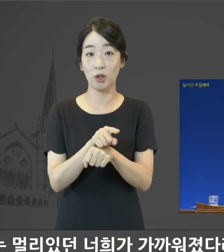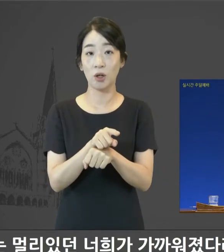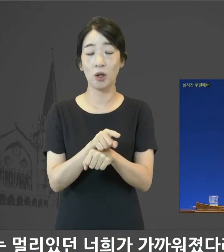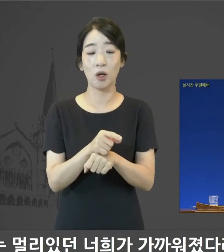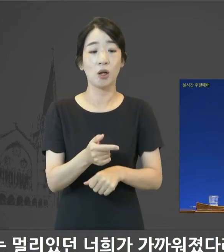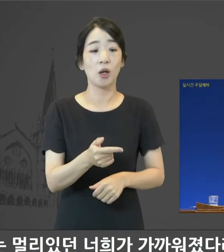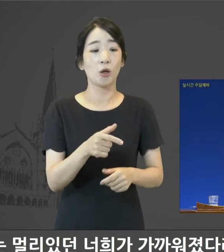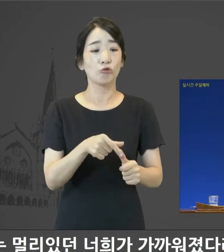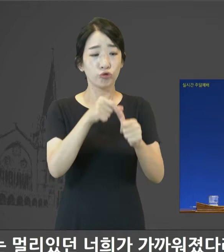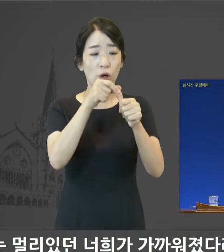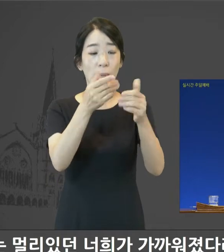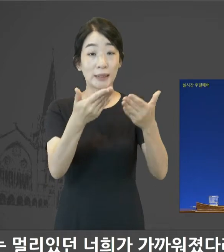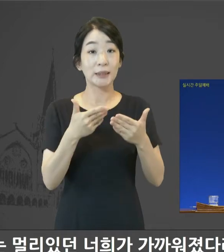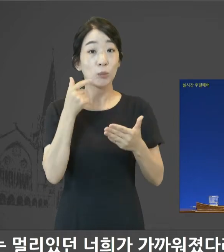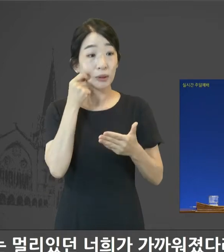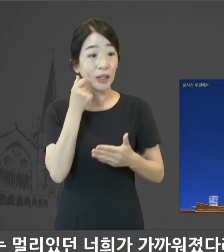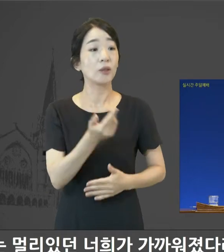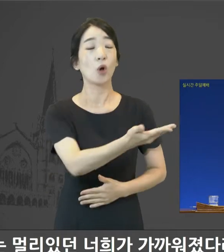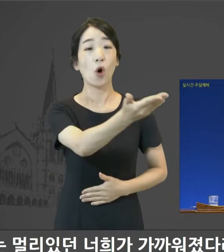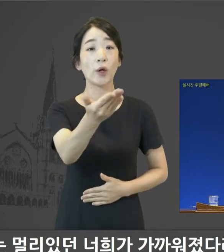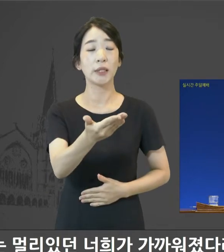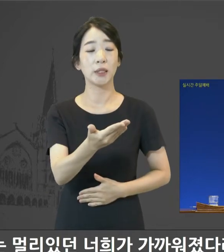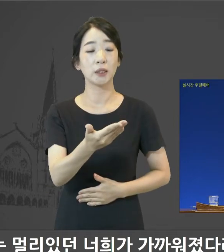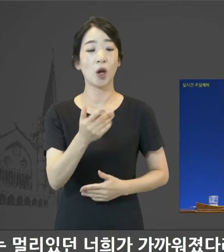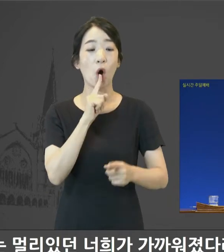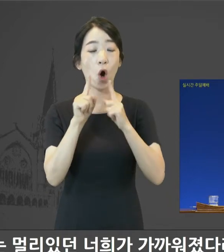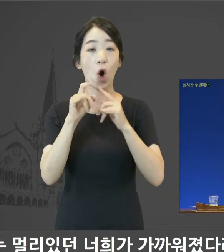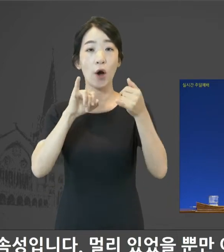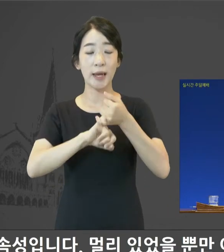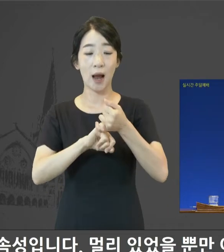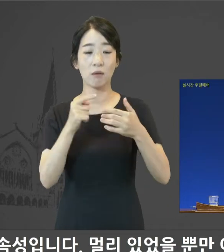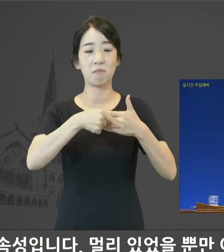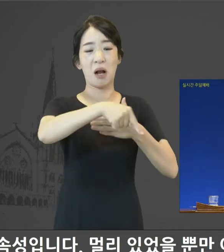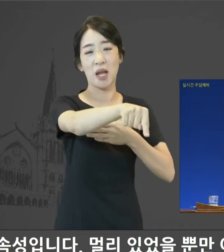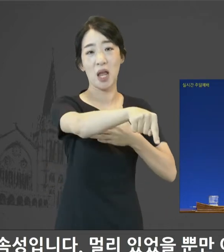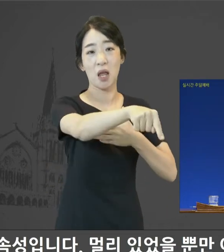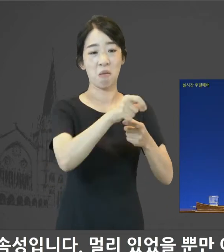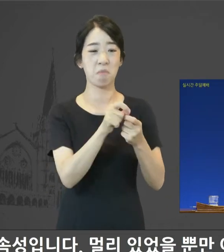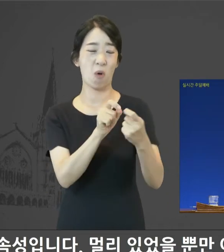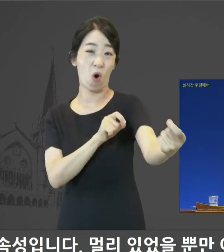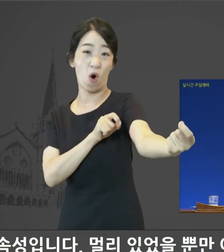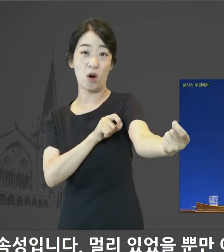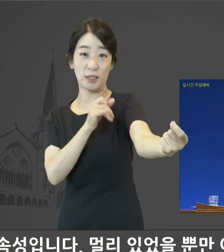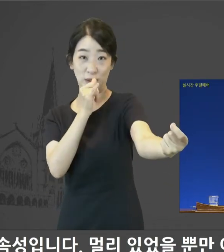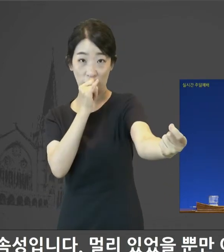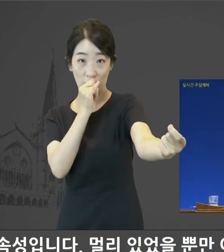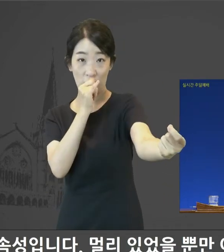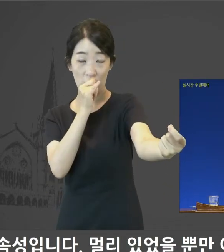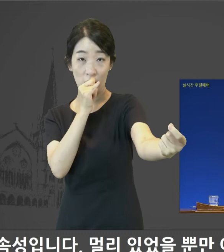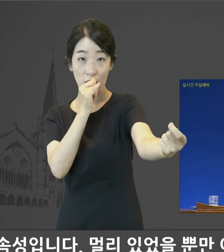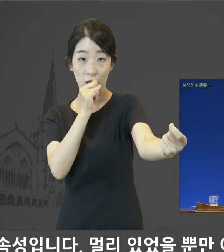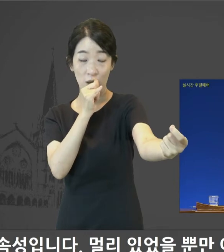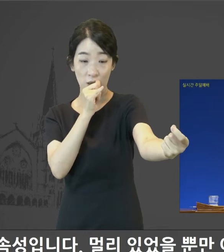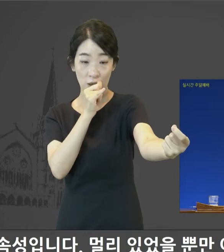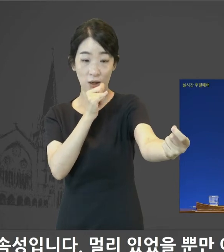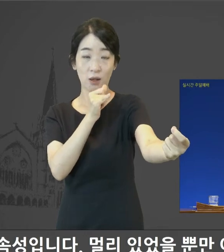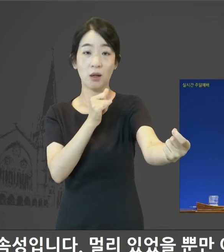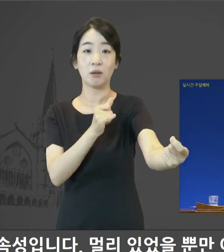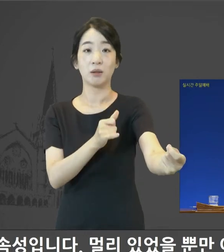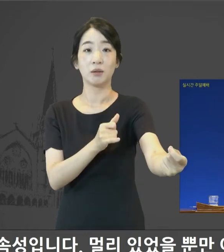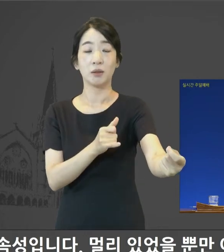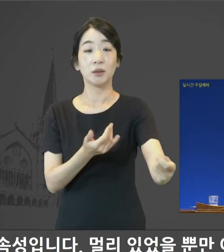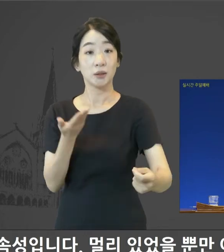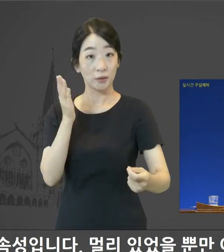밖에 있었습니다. 언약 밖에, 축복 밖에, 하나님의 통치 밖에 배제, 고립